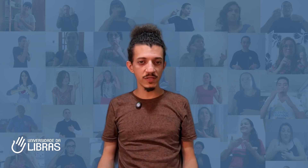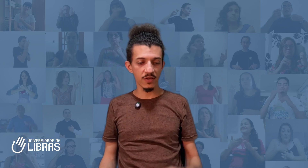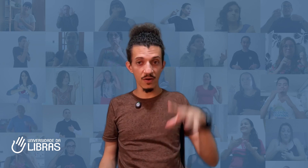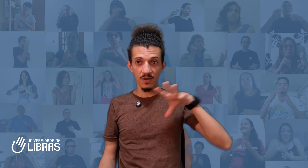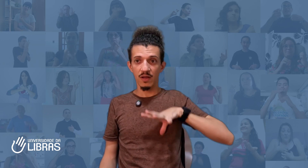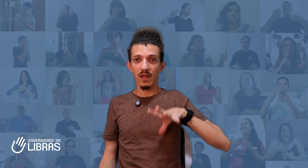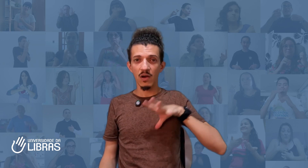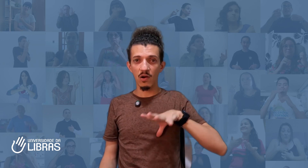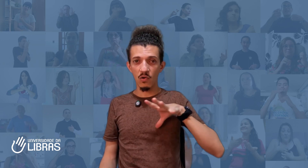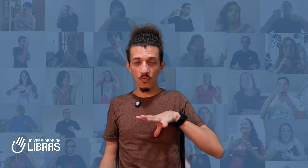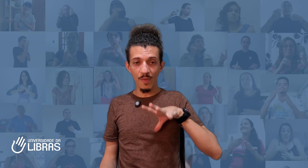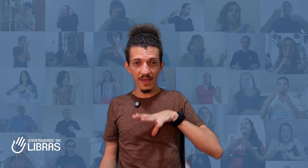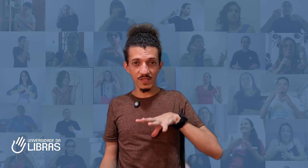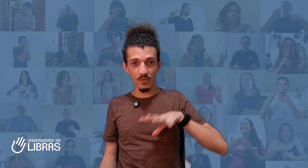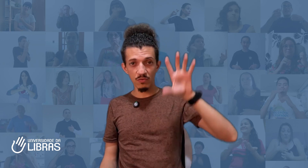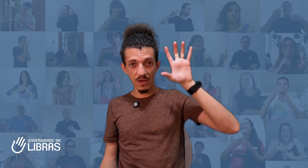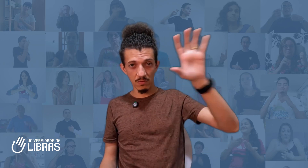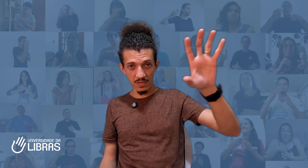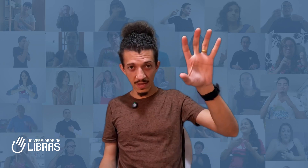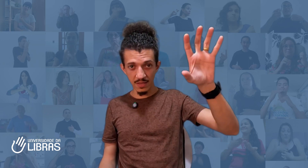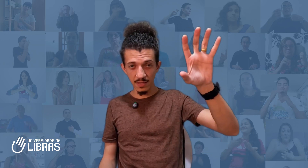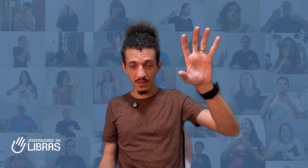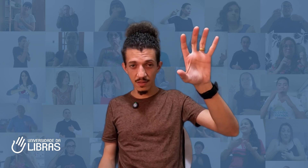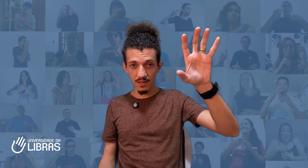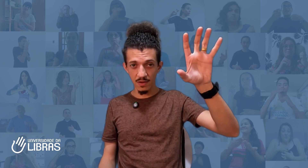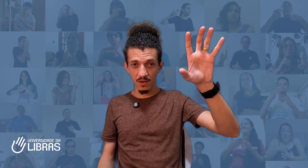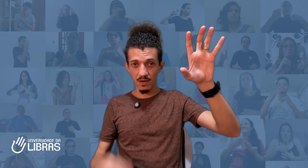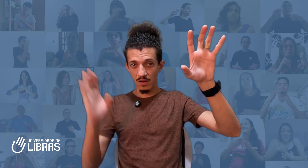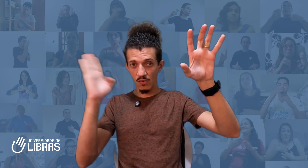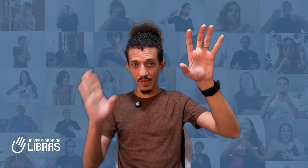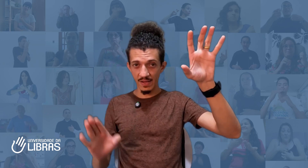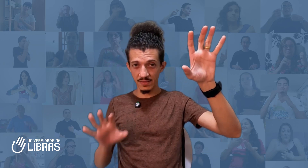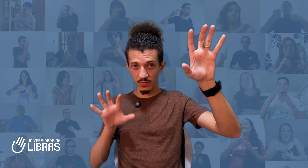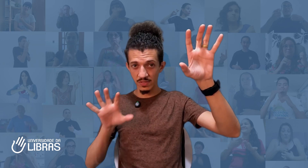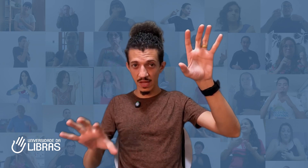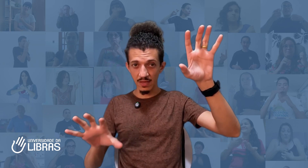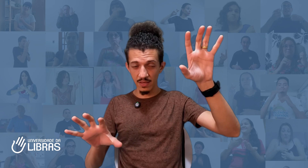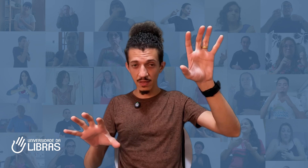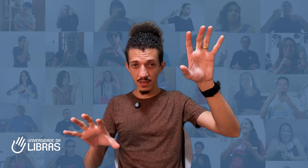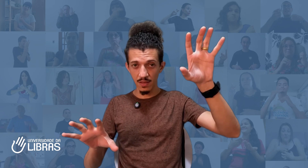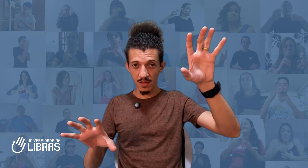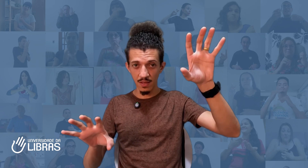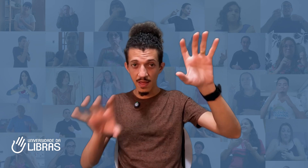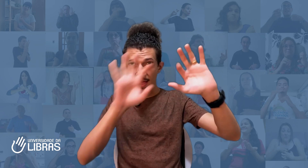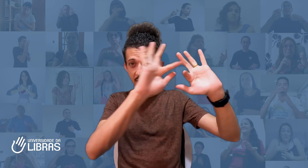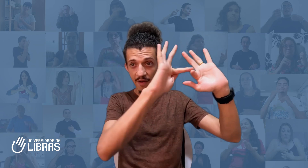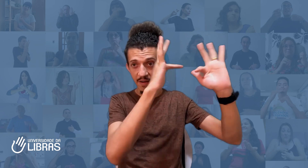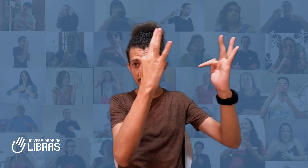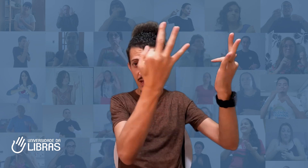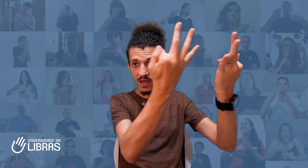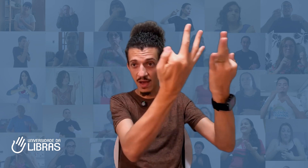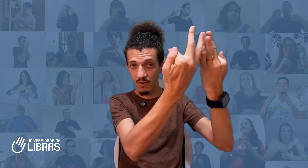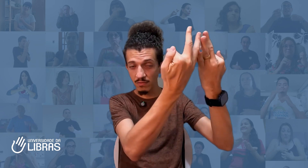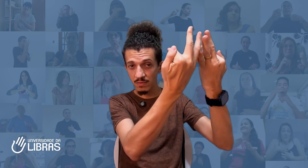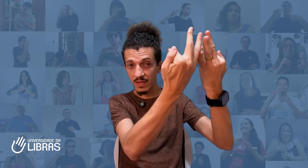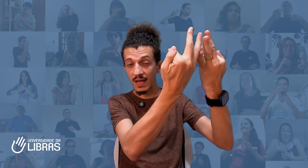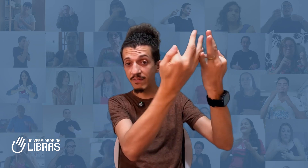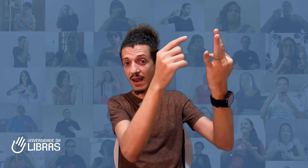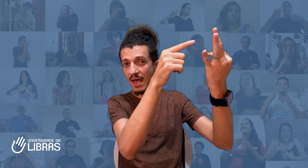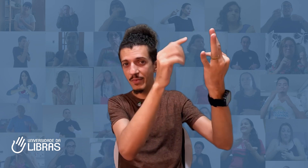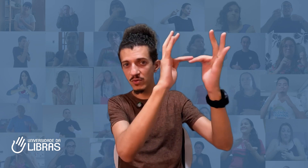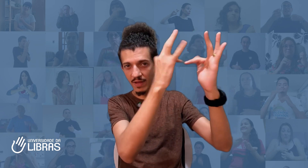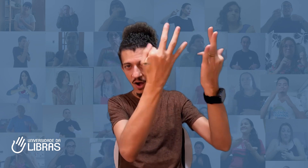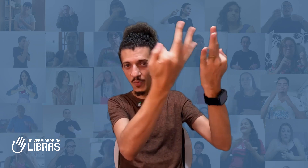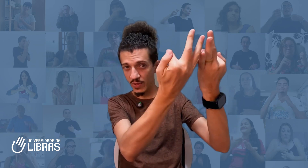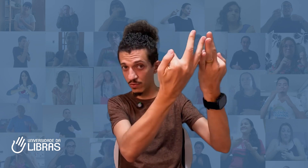Eu disse aqui, ó, o país Portugal está aqui, o Brasil está aqui, a família real, que estava